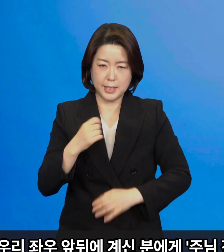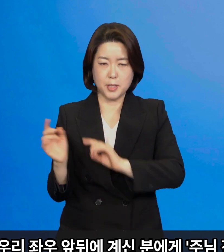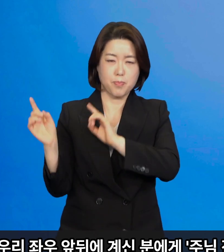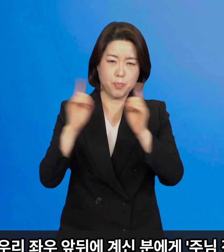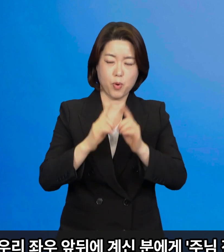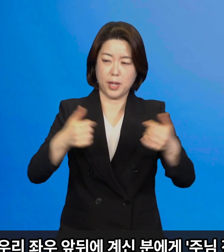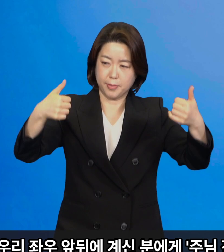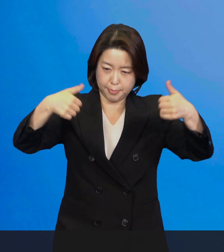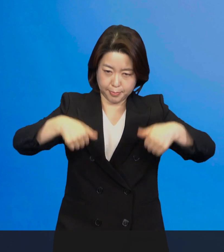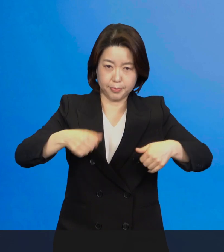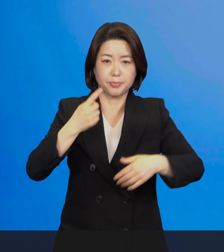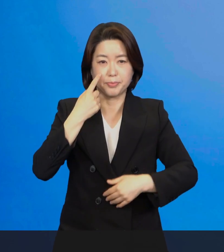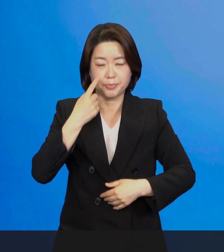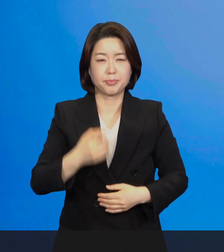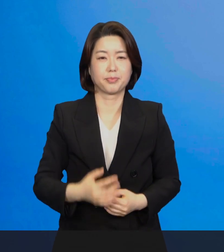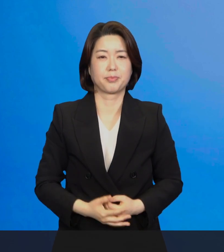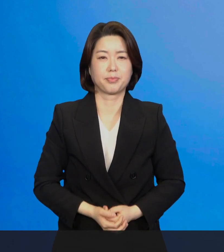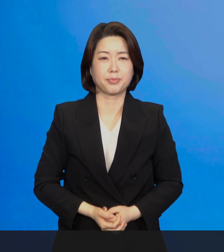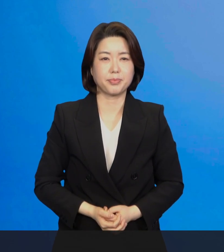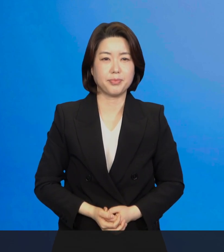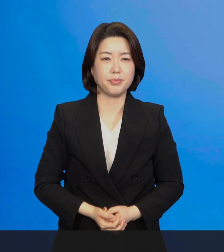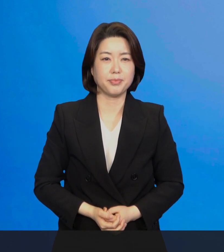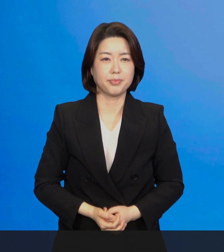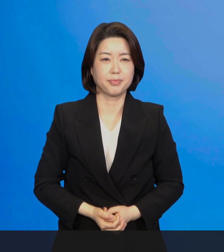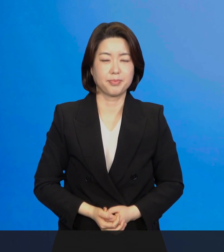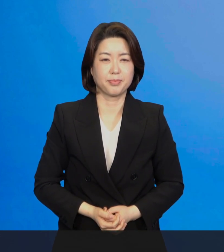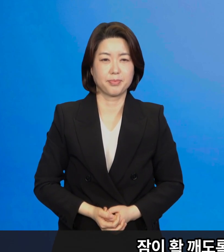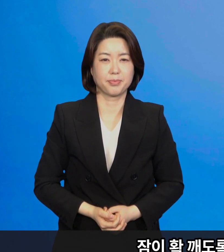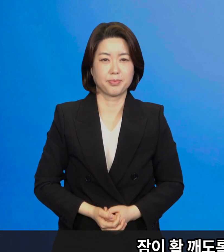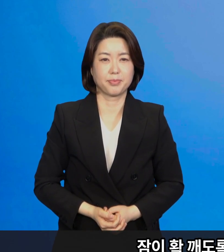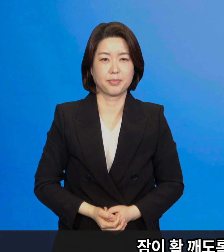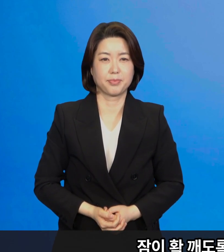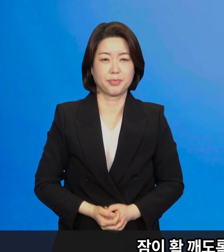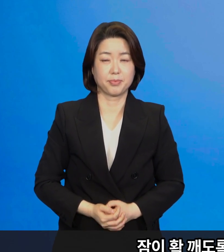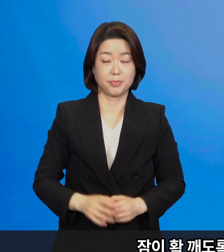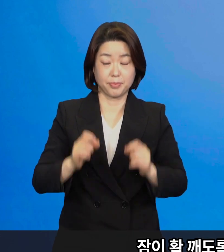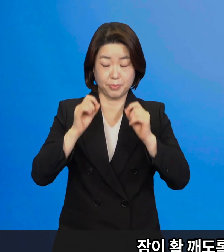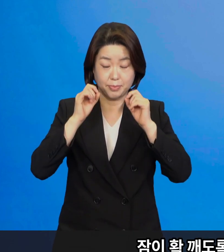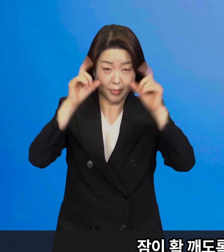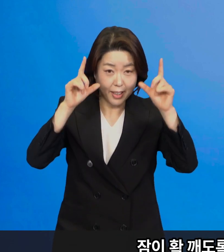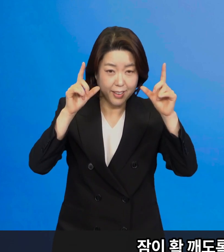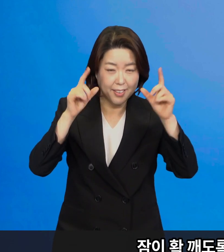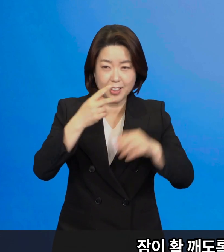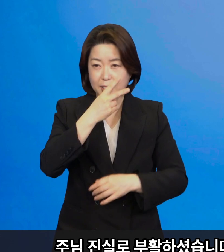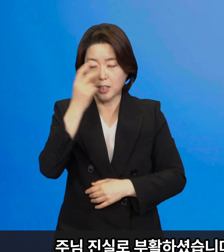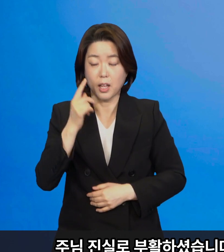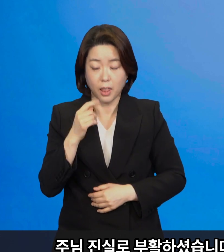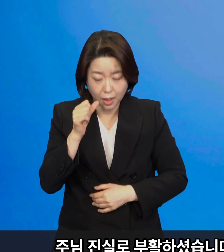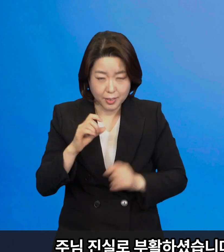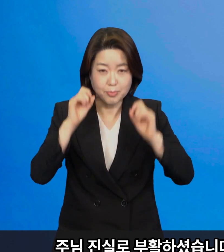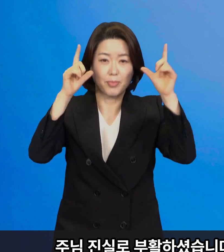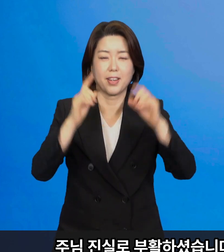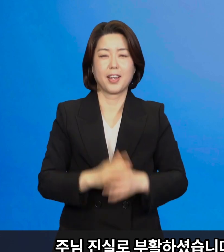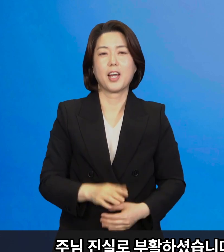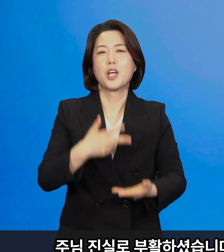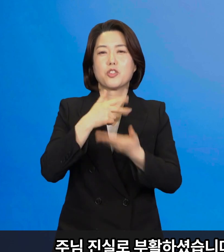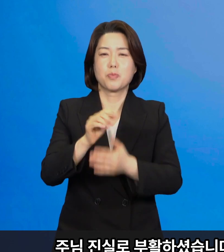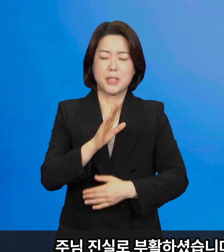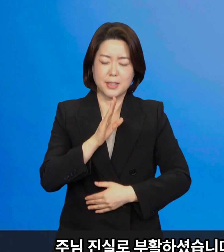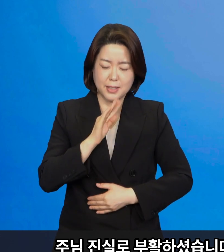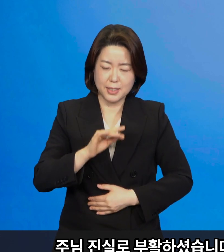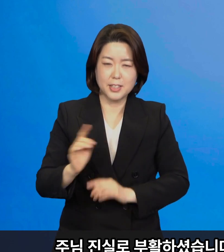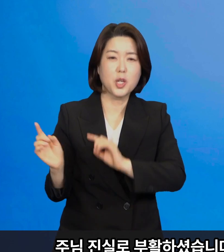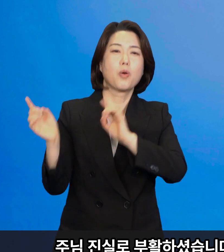부활하셨습니다 인사하겠습니다. 네, 잠이 확 깨도록 인사하겠습니다. 주님 진실로